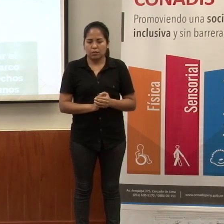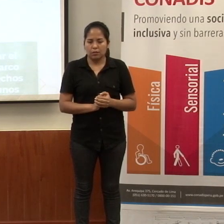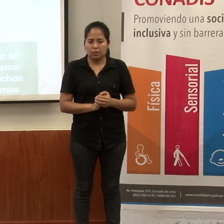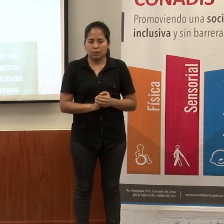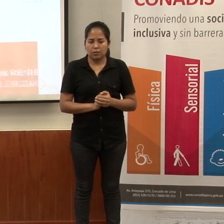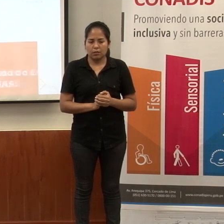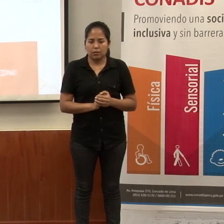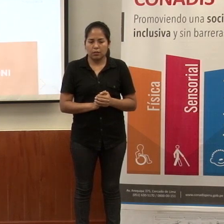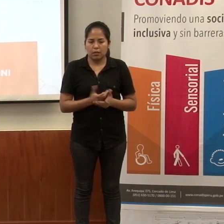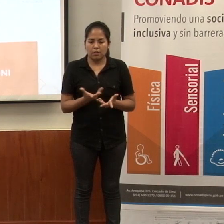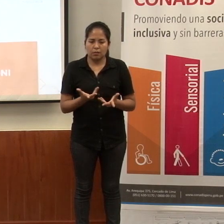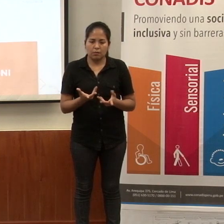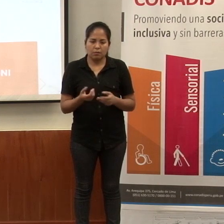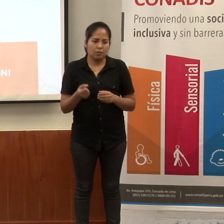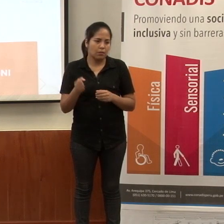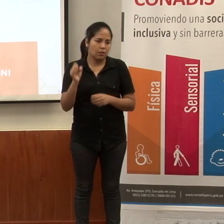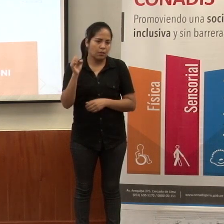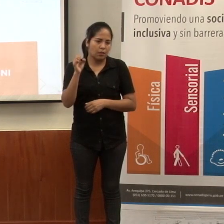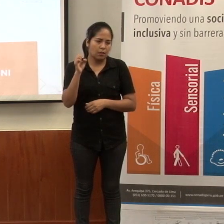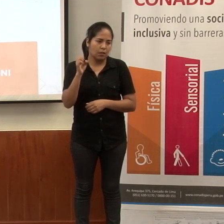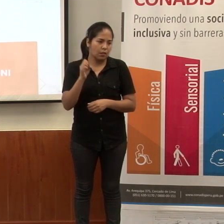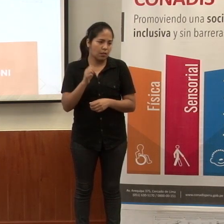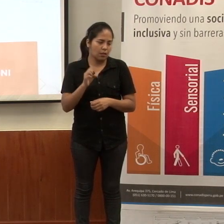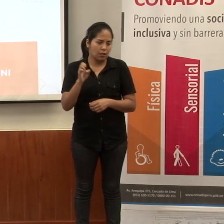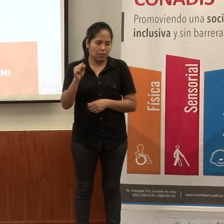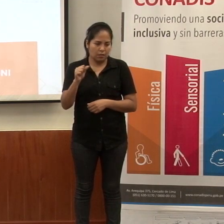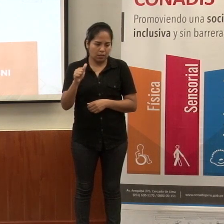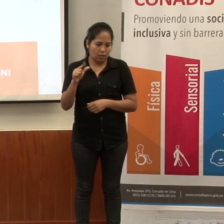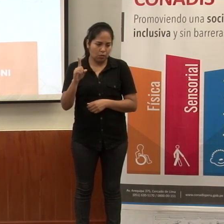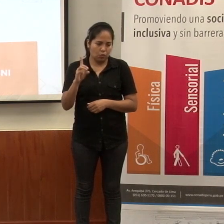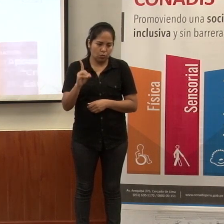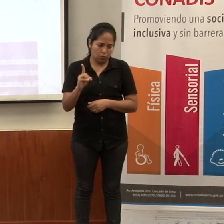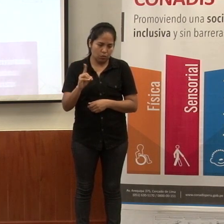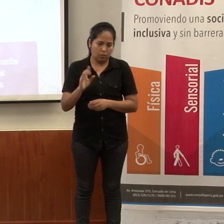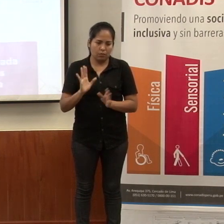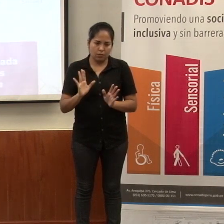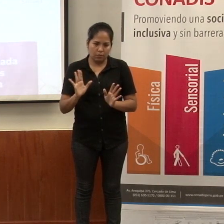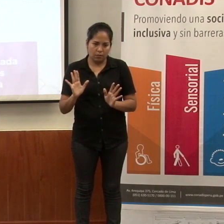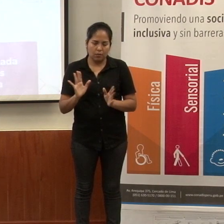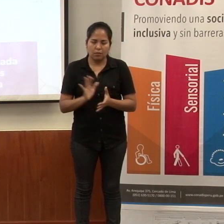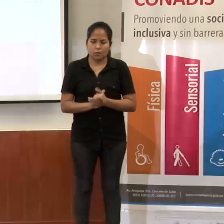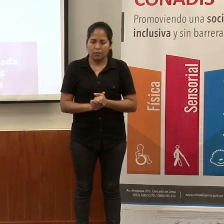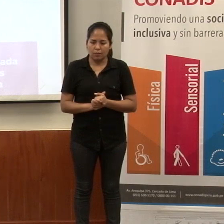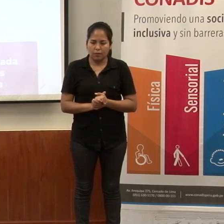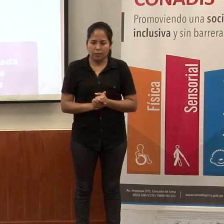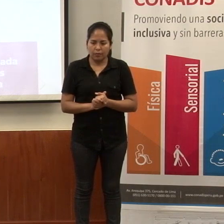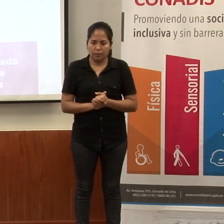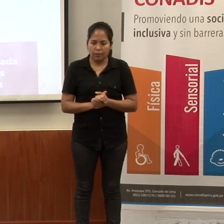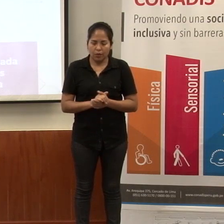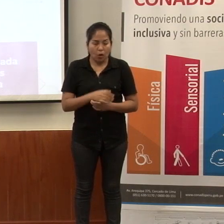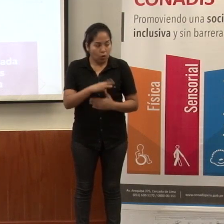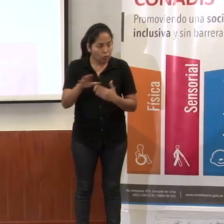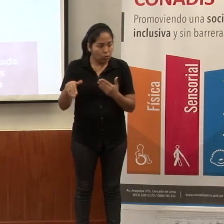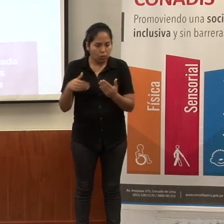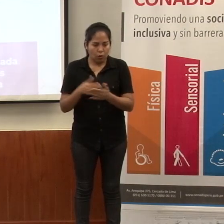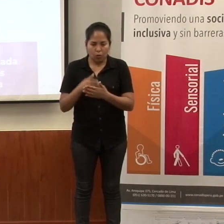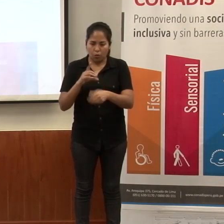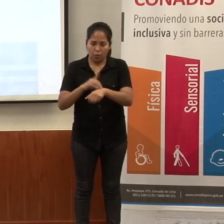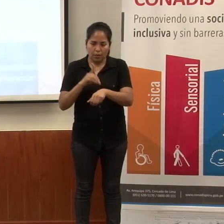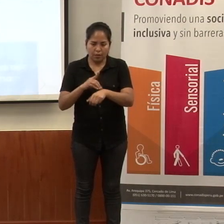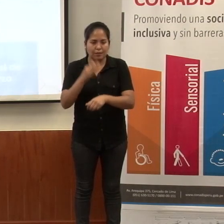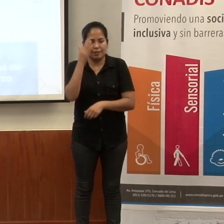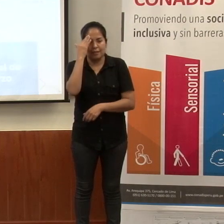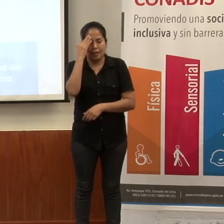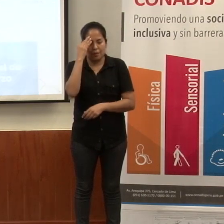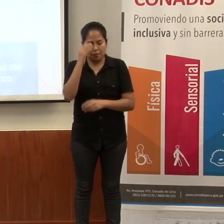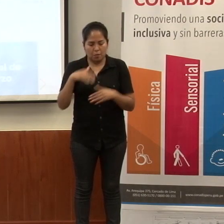competidor es la atención en salud. Entonces, lógicamente, los servicios prefieren dejarlo atendiendo. Ahora, no todos los médicos están preparados